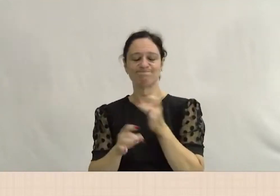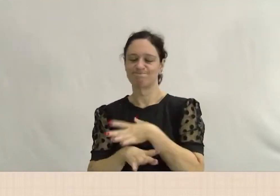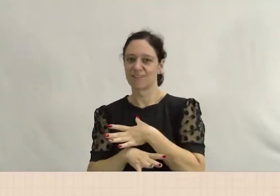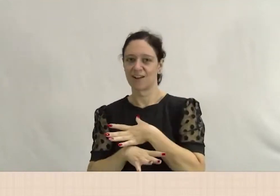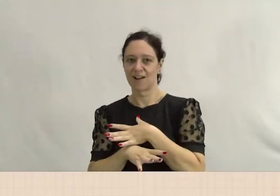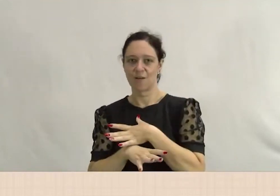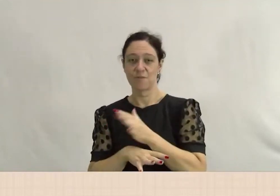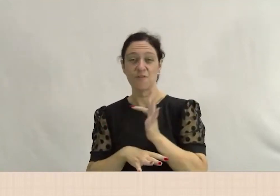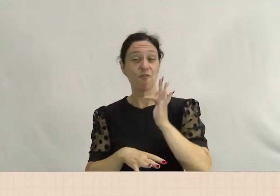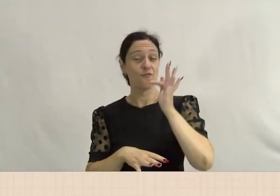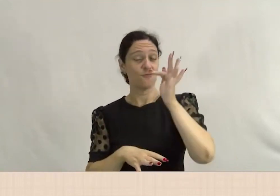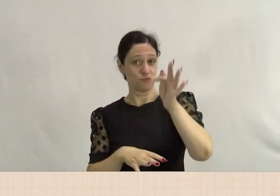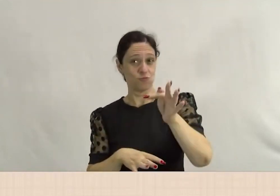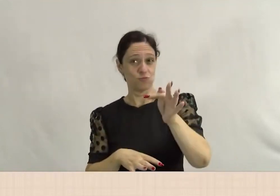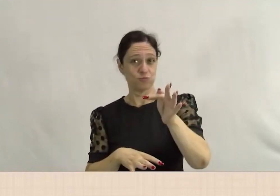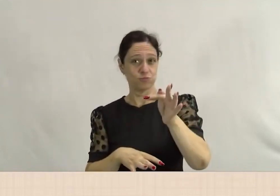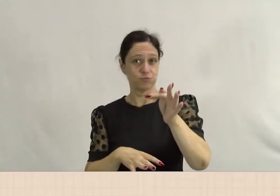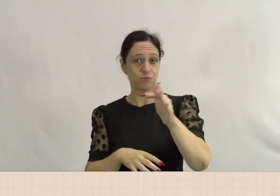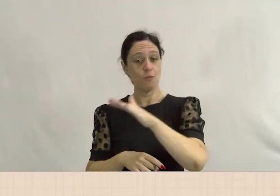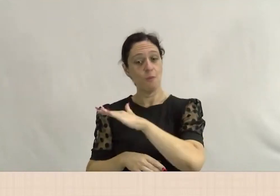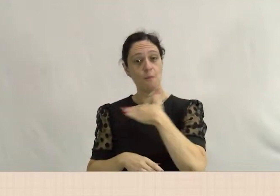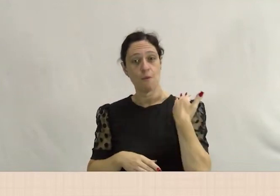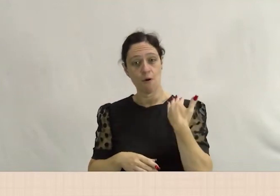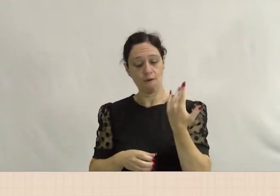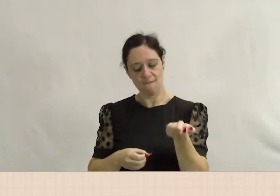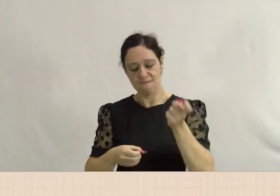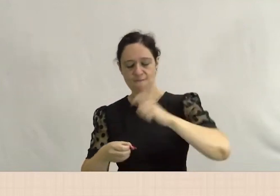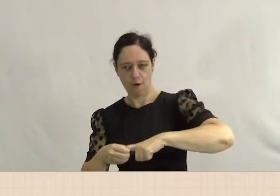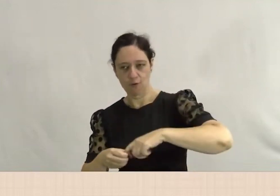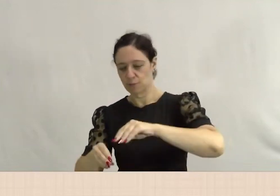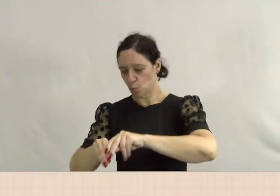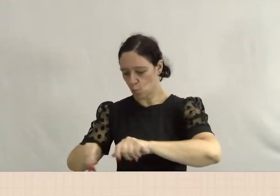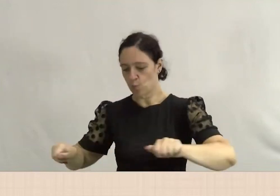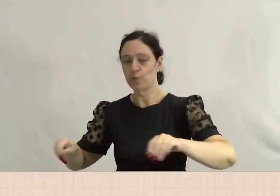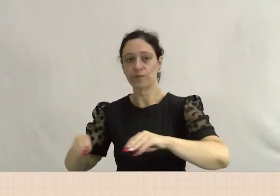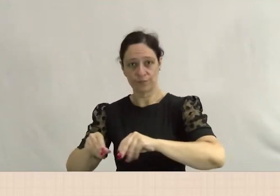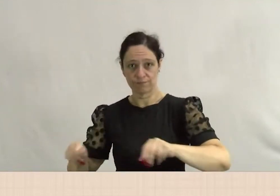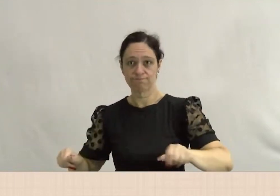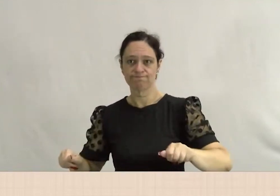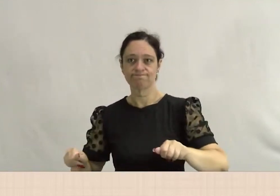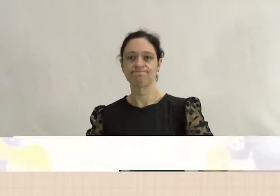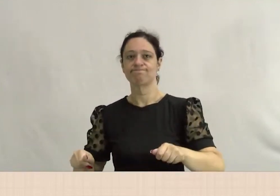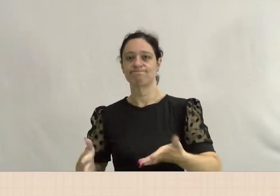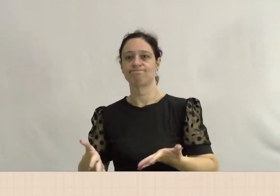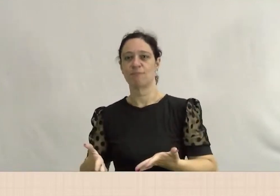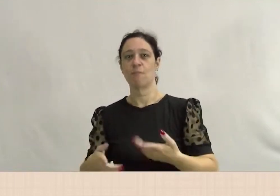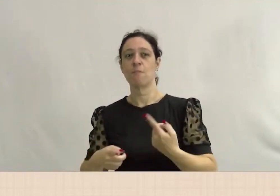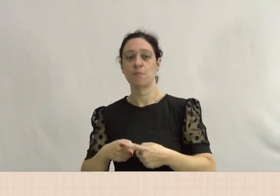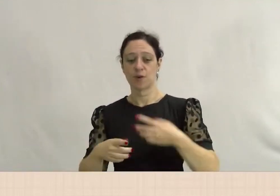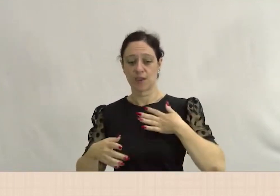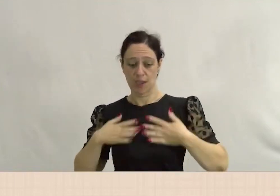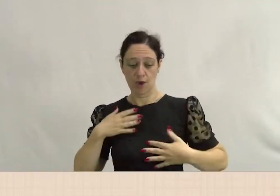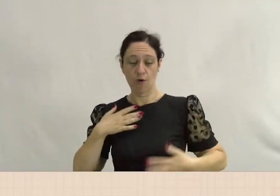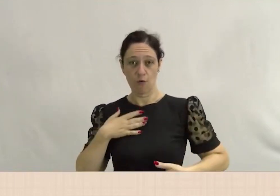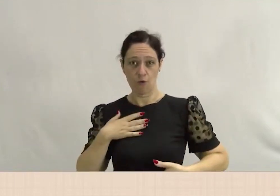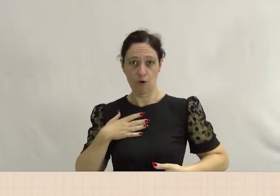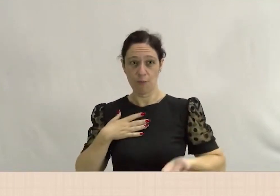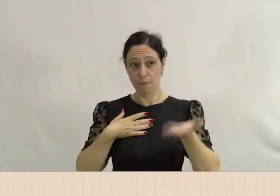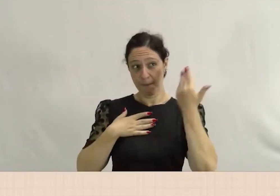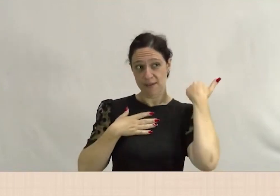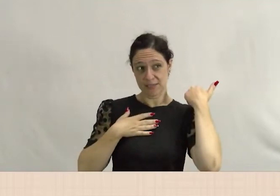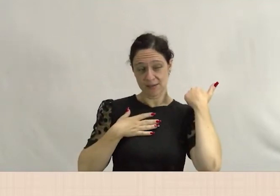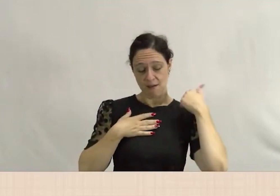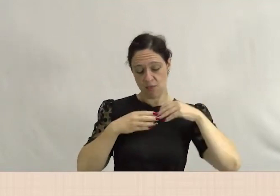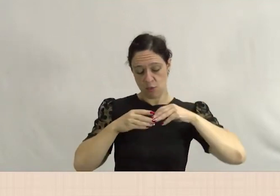Quando morrer, vai voltar ao pó. O corpo do homem foi feito do pó da terra, e